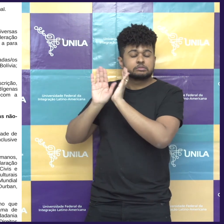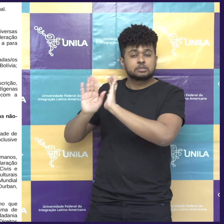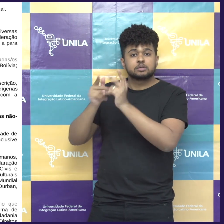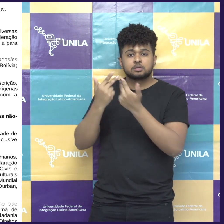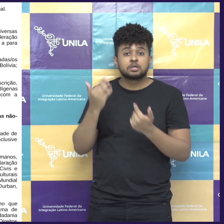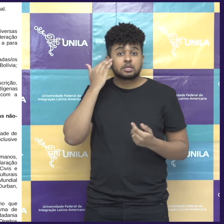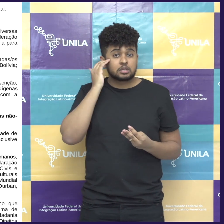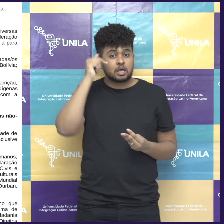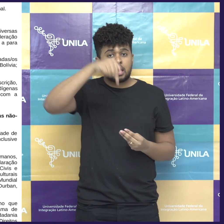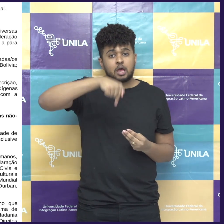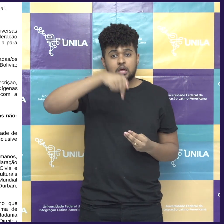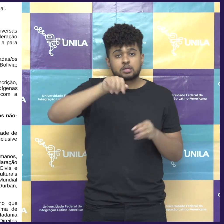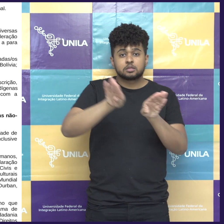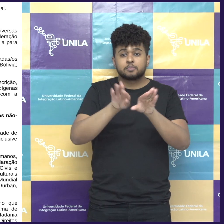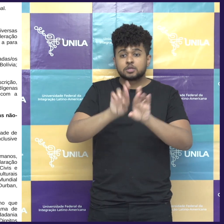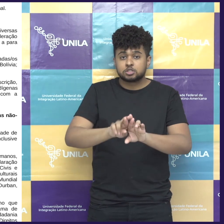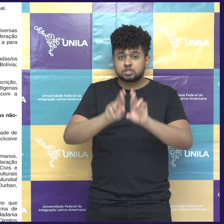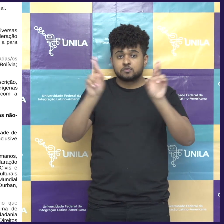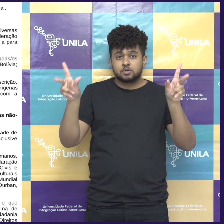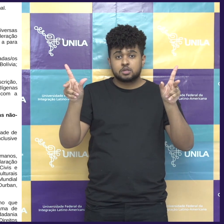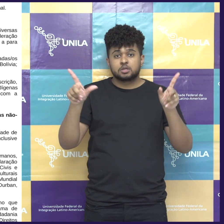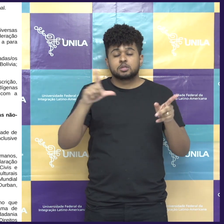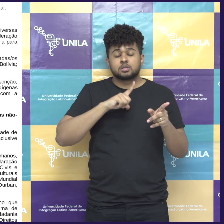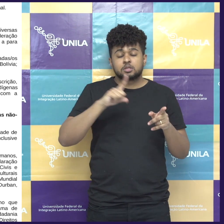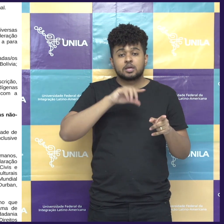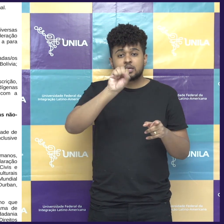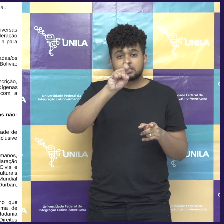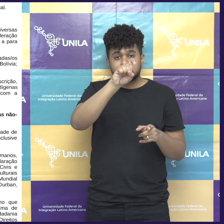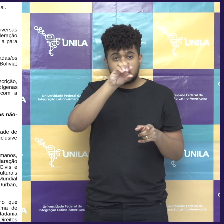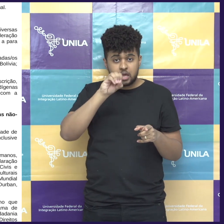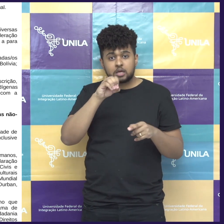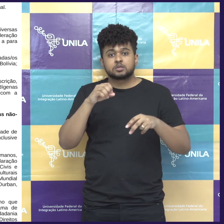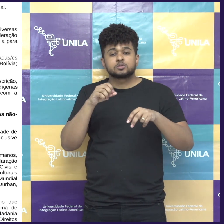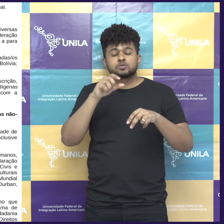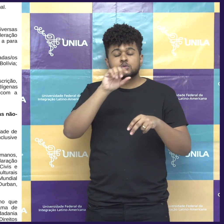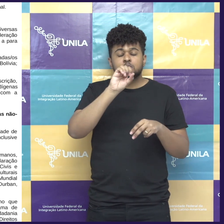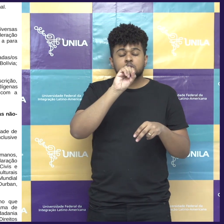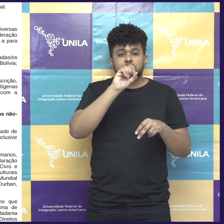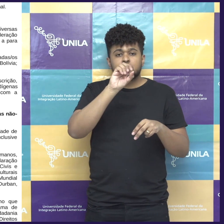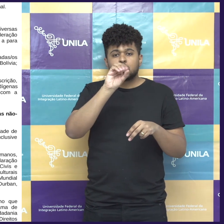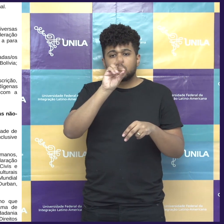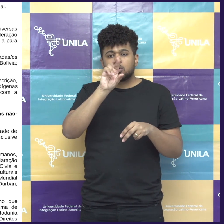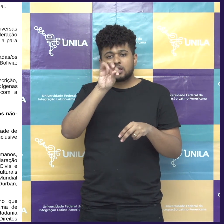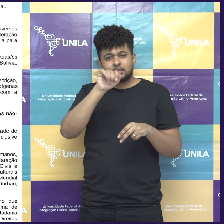entendendo-se aqui, inclusive, a diferença quanto ao sexo, orientação sexual e identidade de gênero.